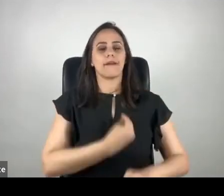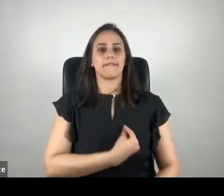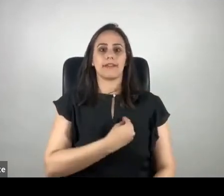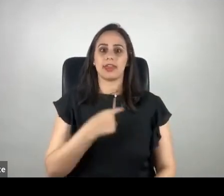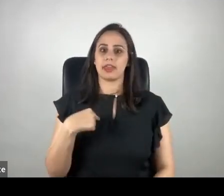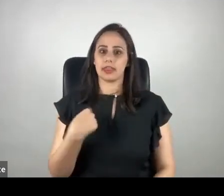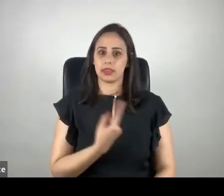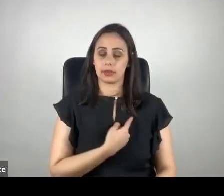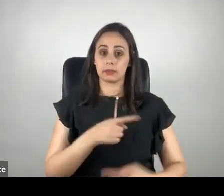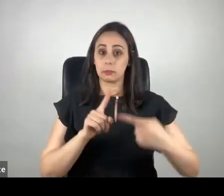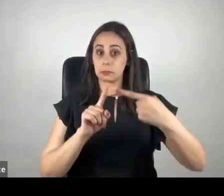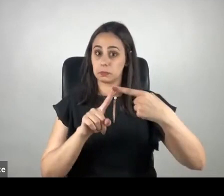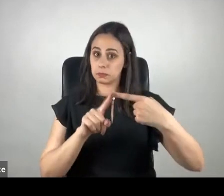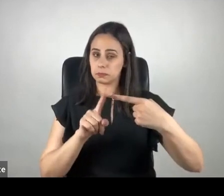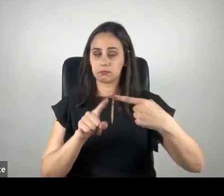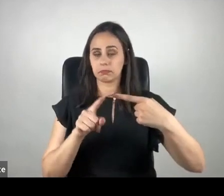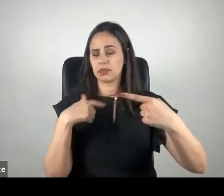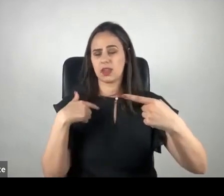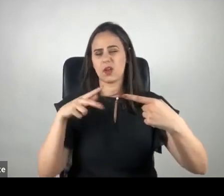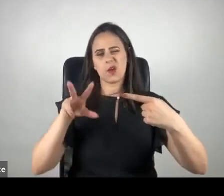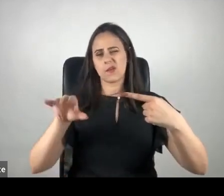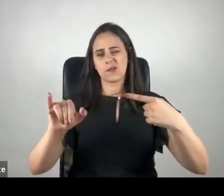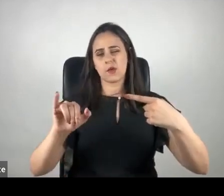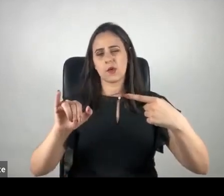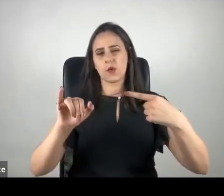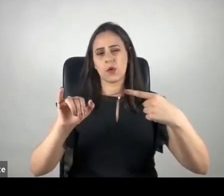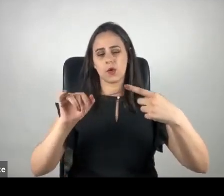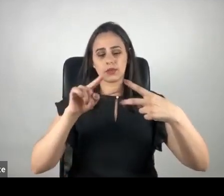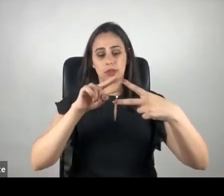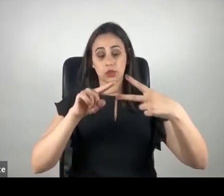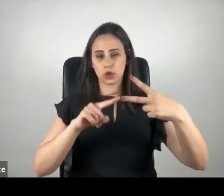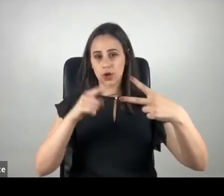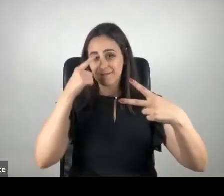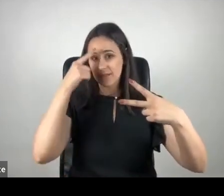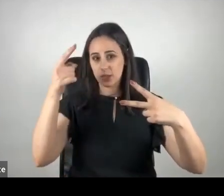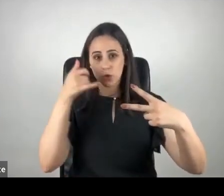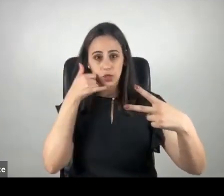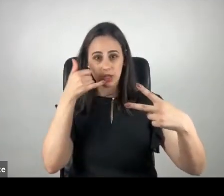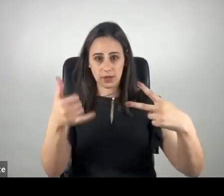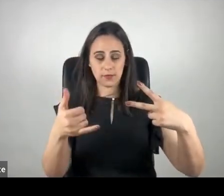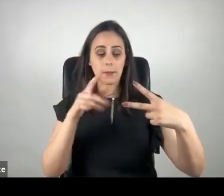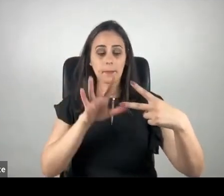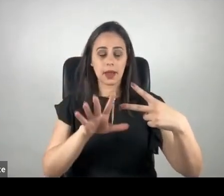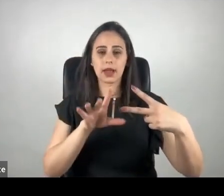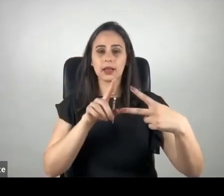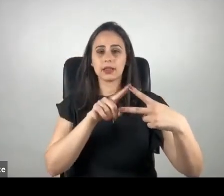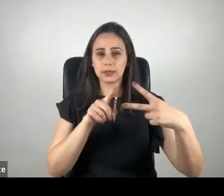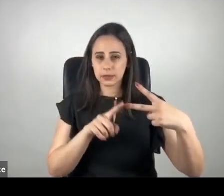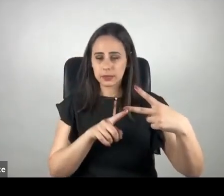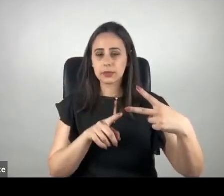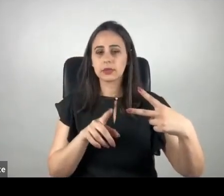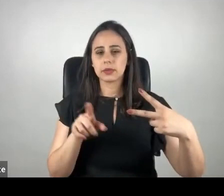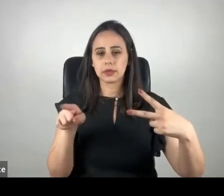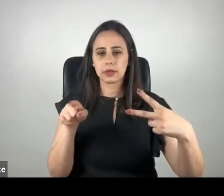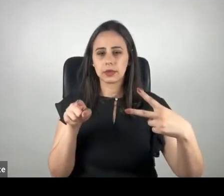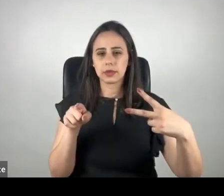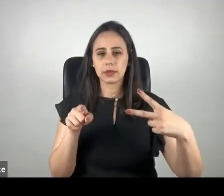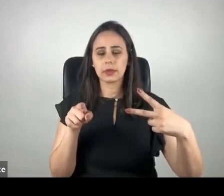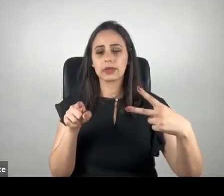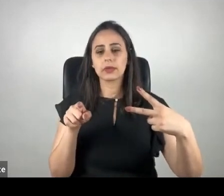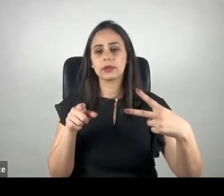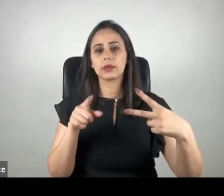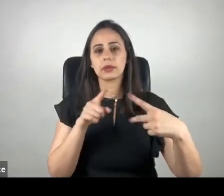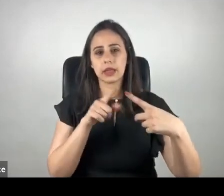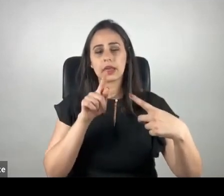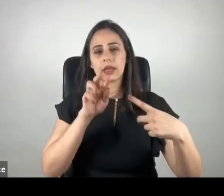ponto, não vou nem falar, porque teve 2 inventores do telefone, mas os 2 partiram, mas Graham Bell, como ganhou a patente, o Graham